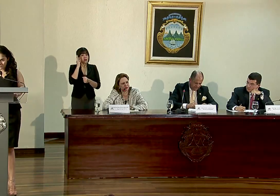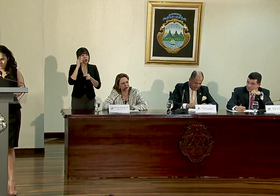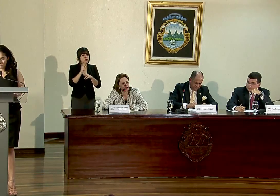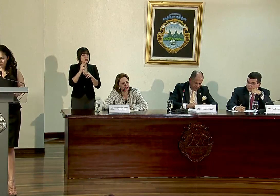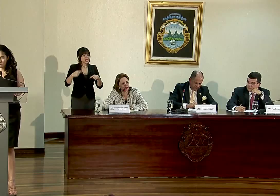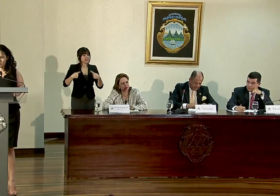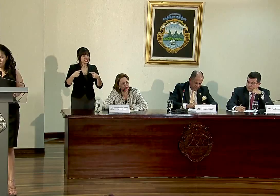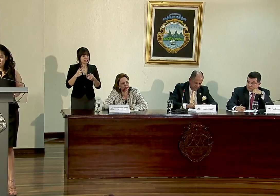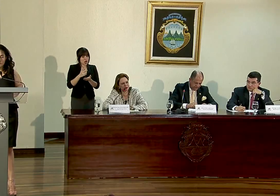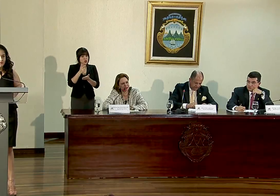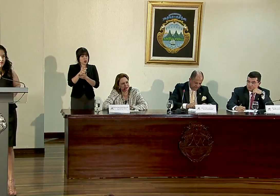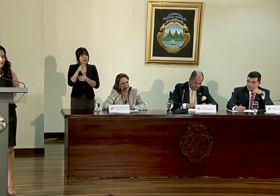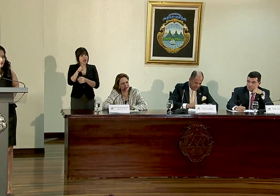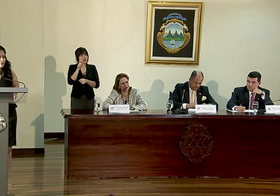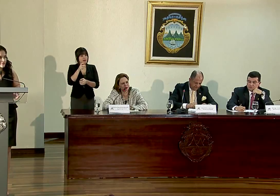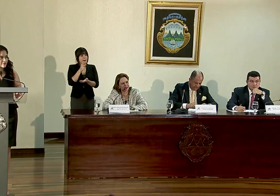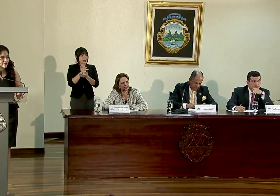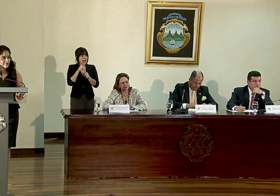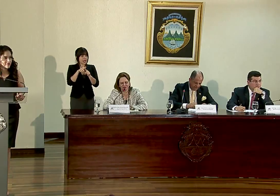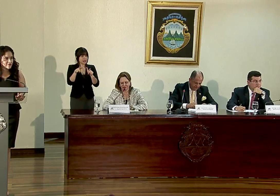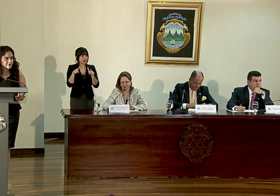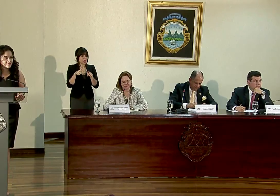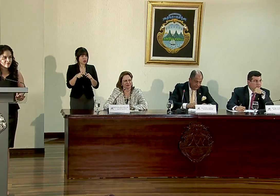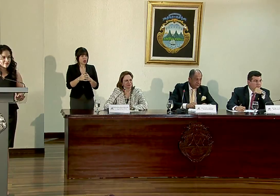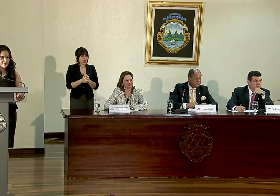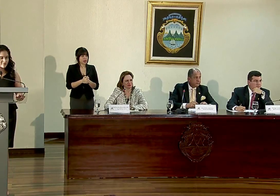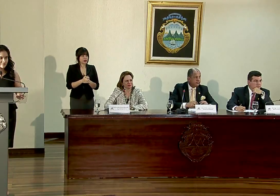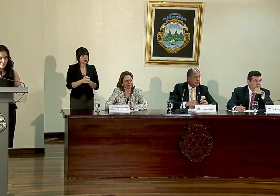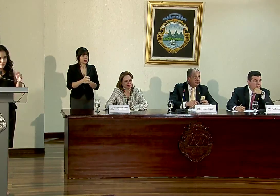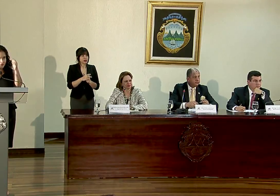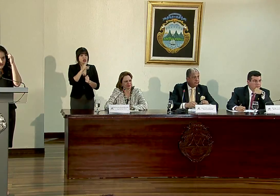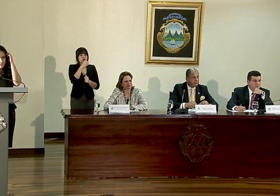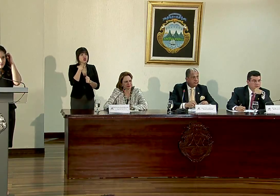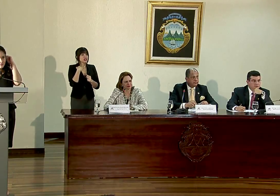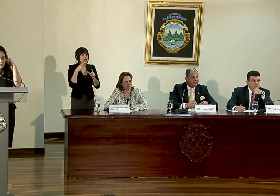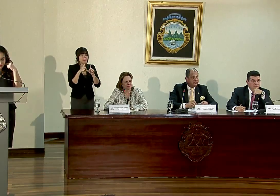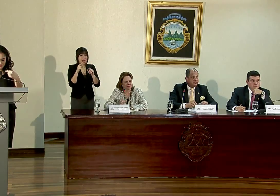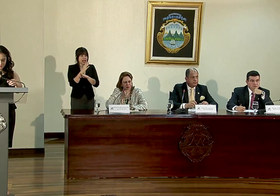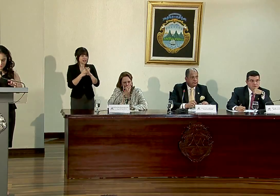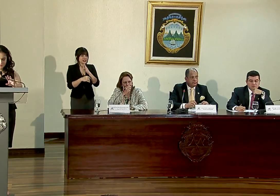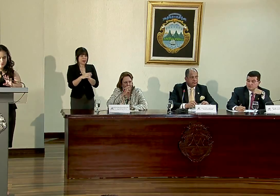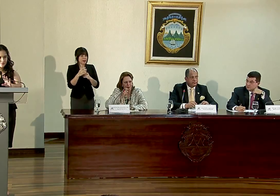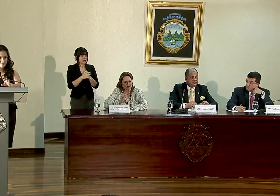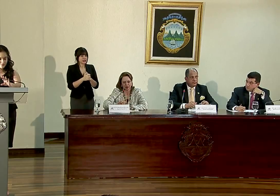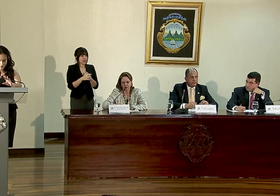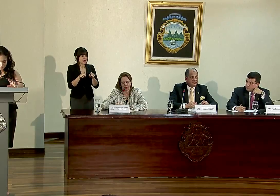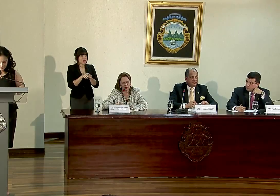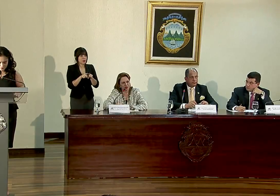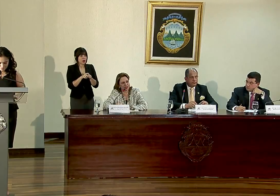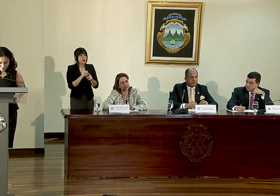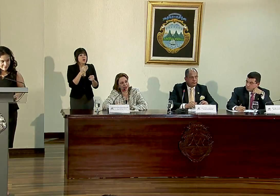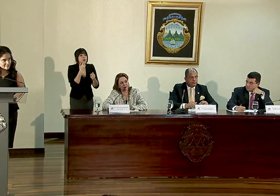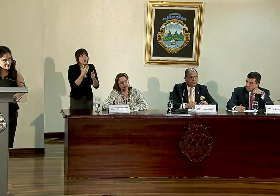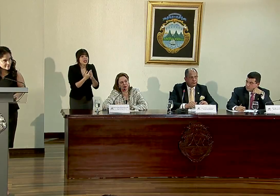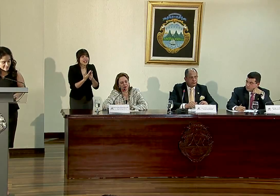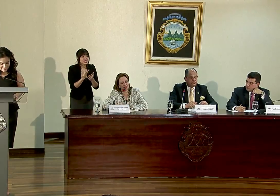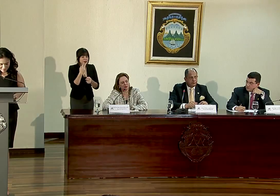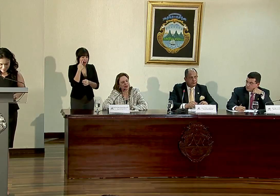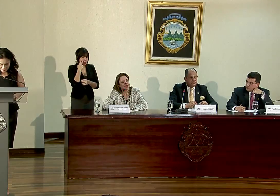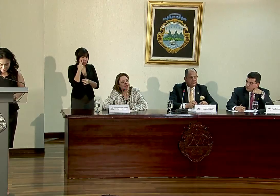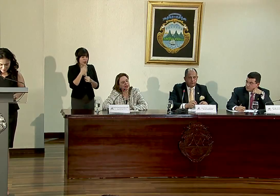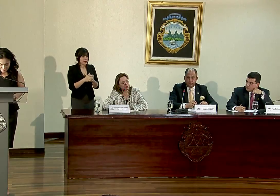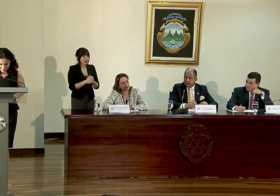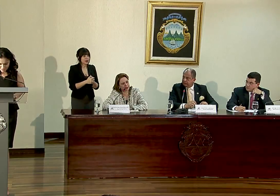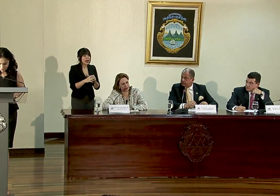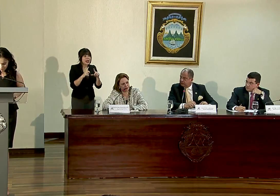silla de ruedas y le compete parquearse en ese lugar. ¿No tiene placas de discapacidad tampoco? Bueno, es que vamos a